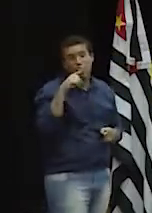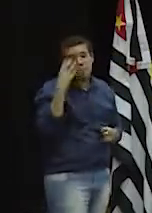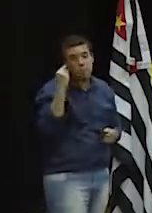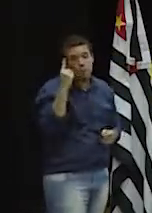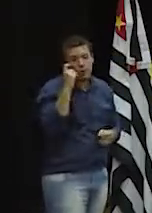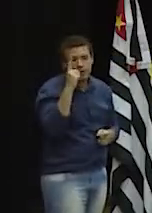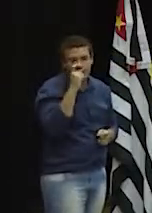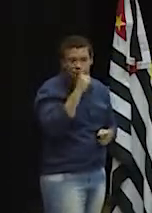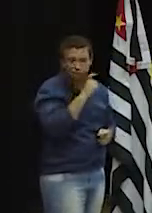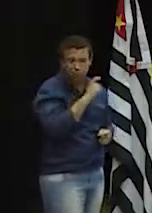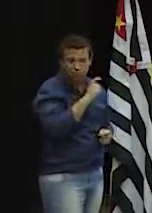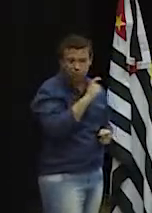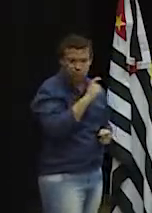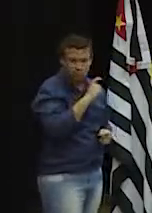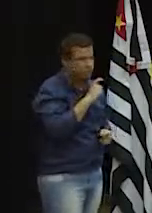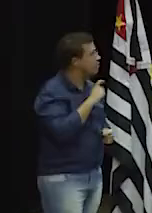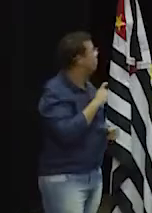E ele respondeu, porque é muito difícil.